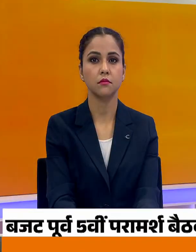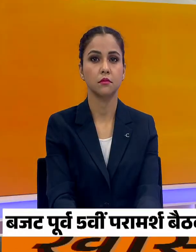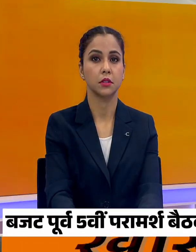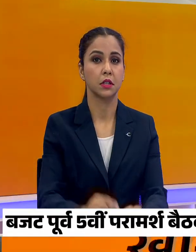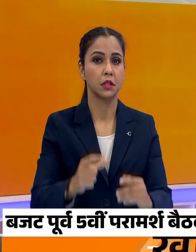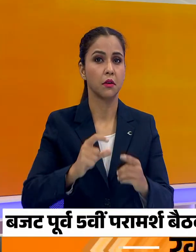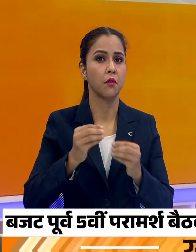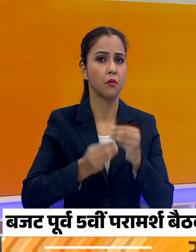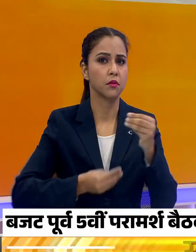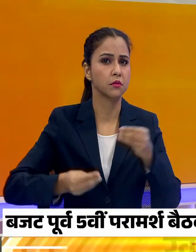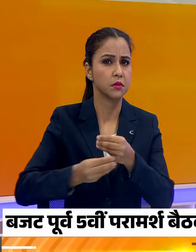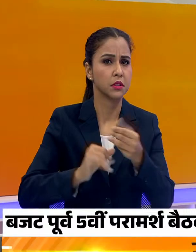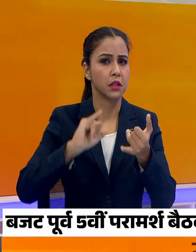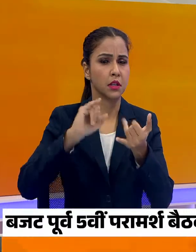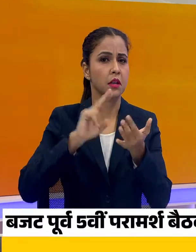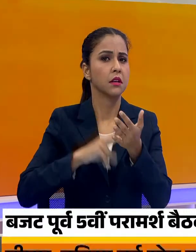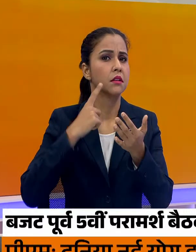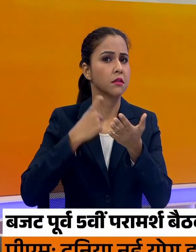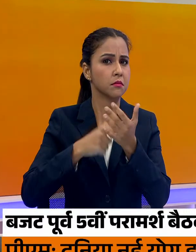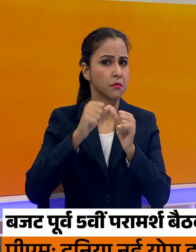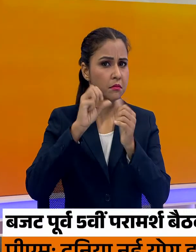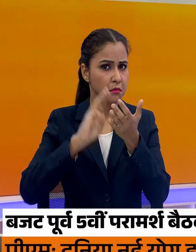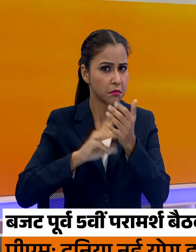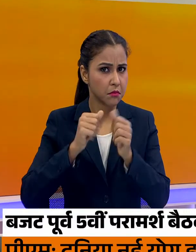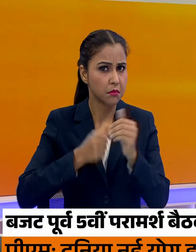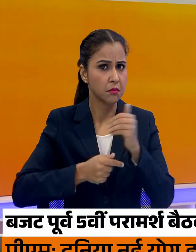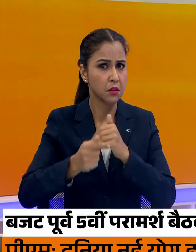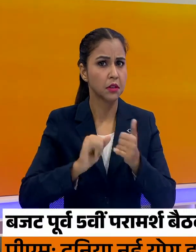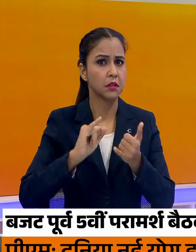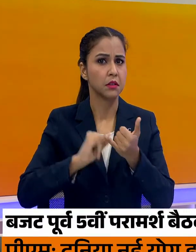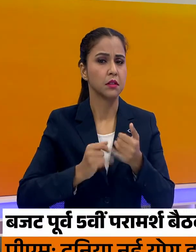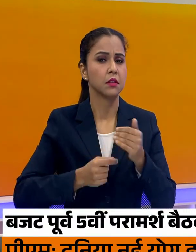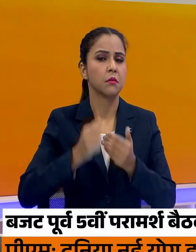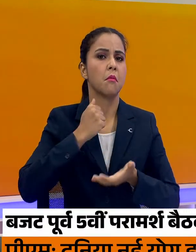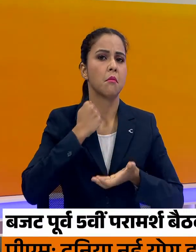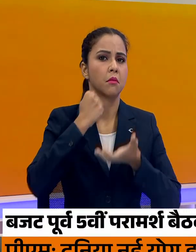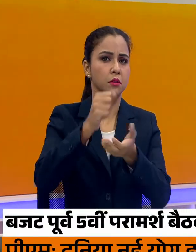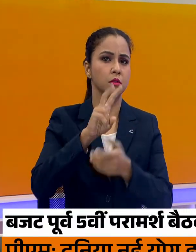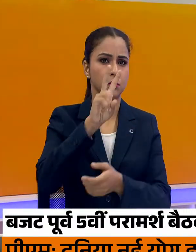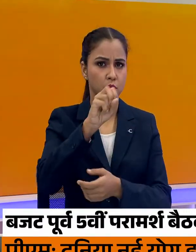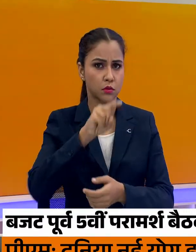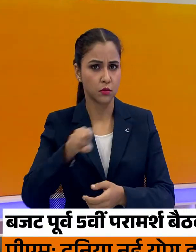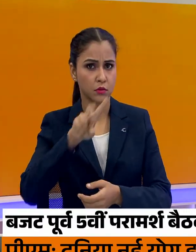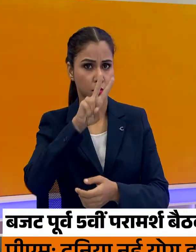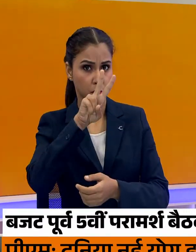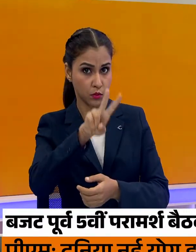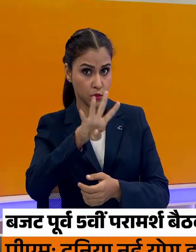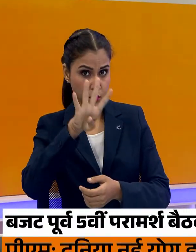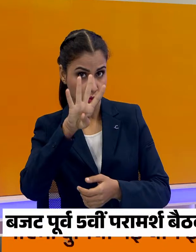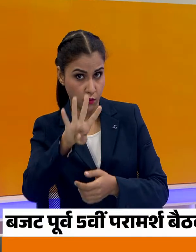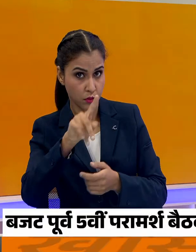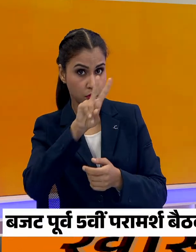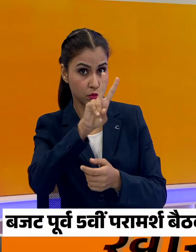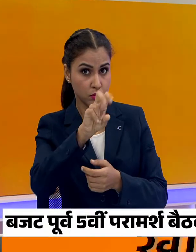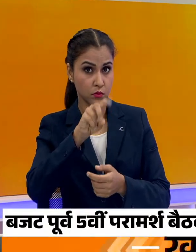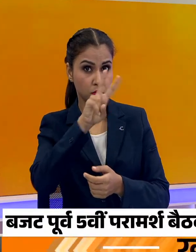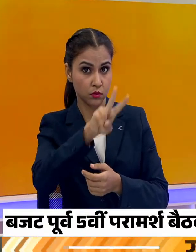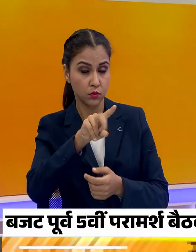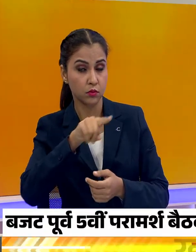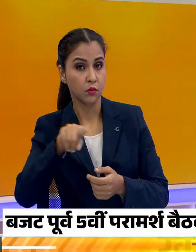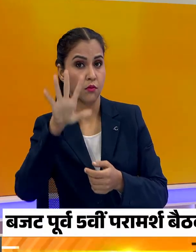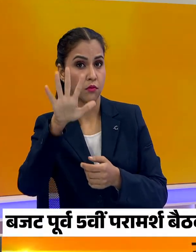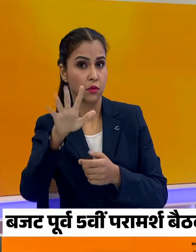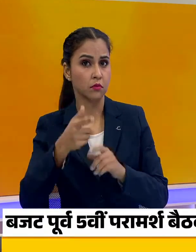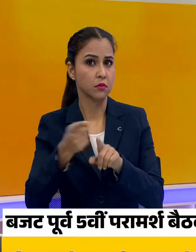केंद्रीय वित्त मंत्री निर्मला सीतारमण ने आगामी आम बजट 2024-25 से पहले 5वीं बजट